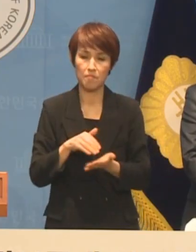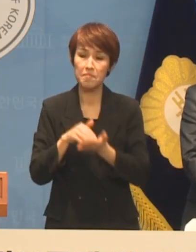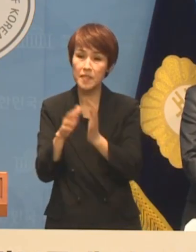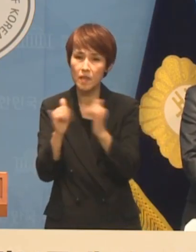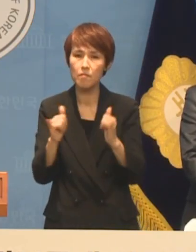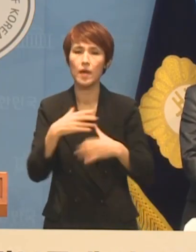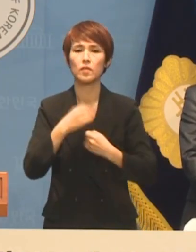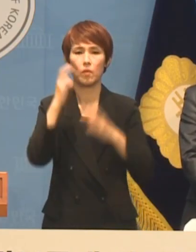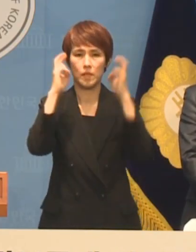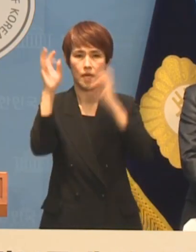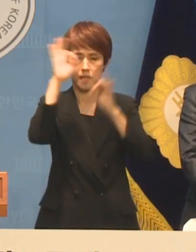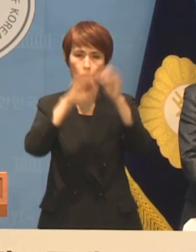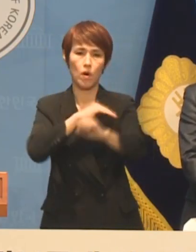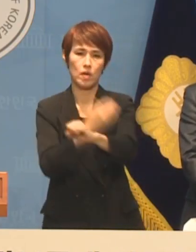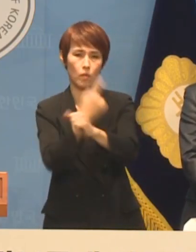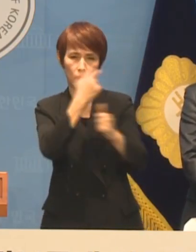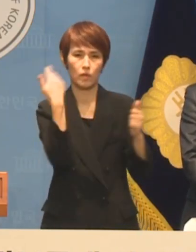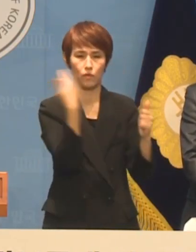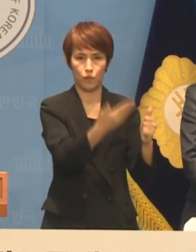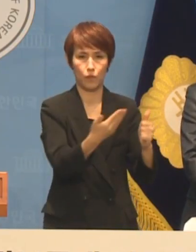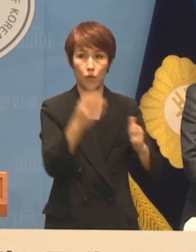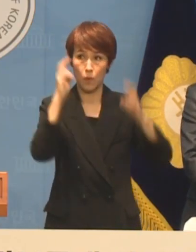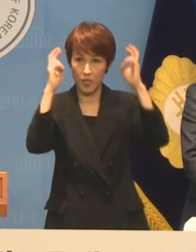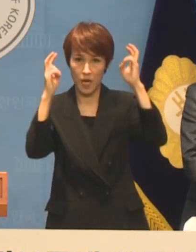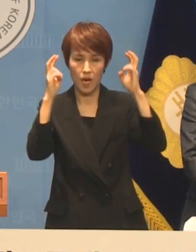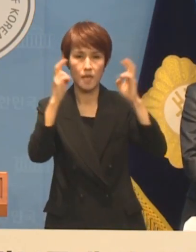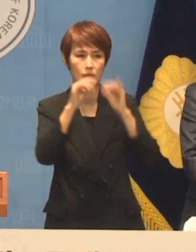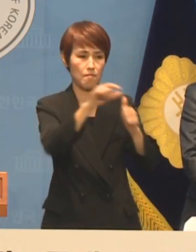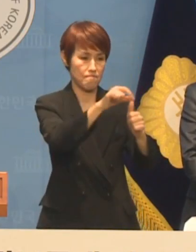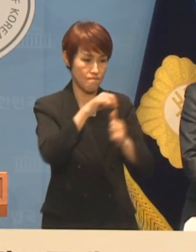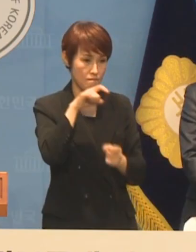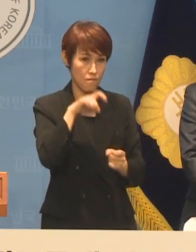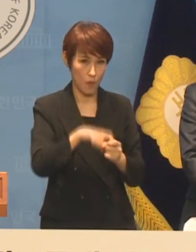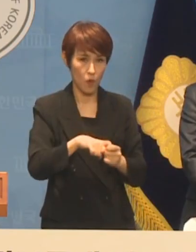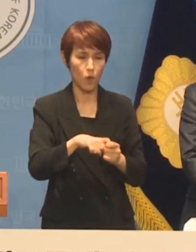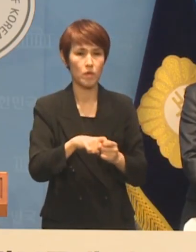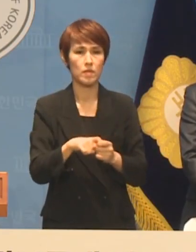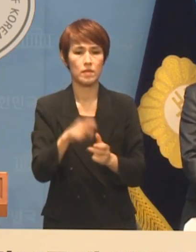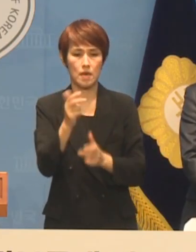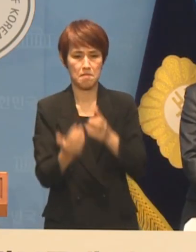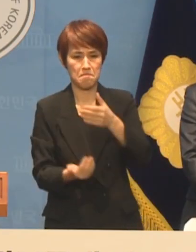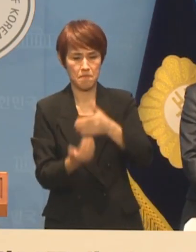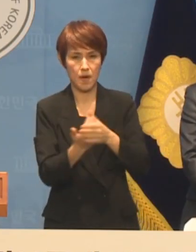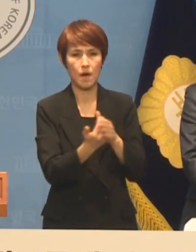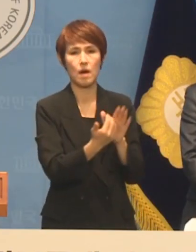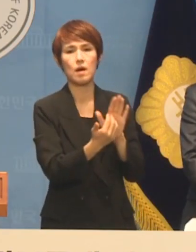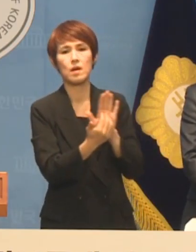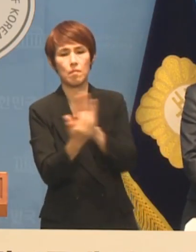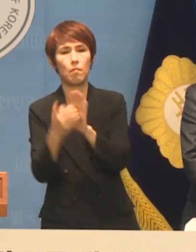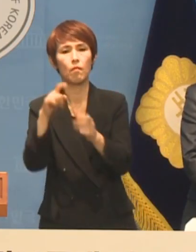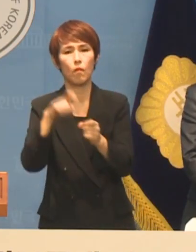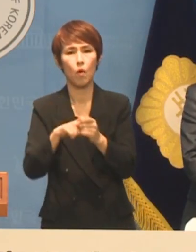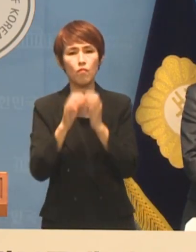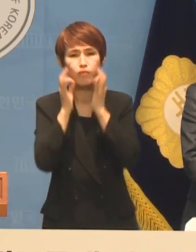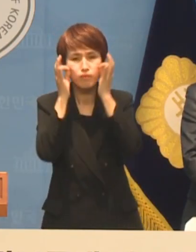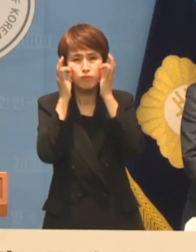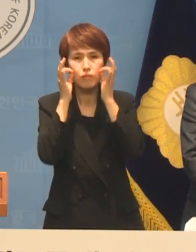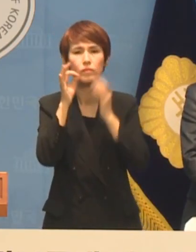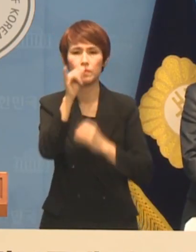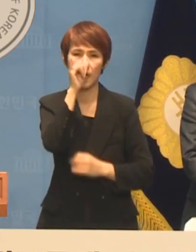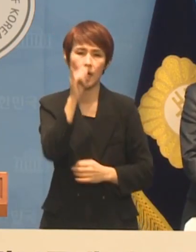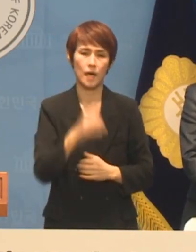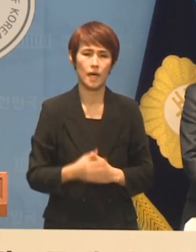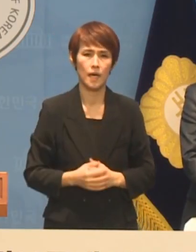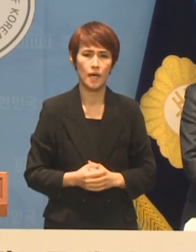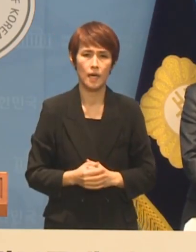찾을 권리를 보장하고 기업들에게는 채용을 위해서라도 산재 예방에 힘을 쏟도록 유도하는 결과로 이어질 수